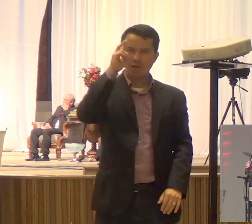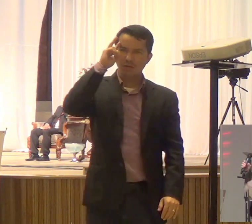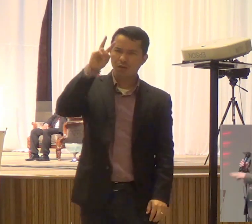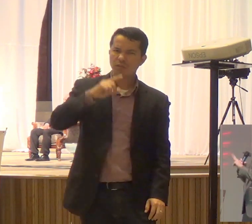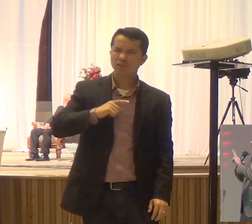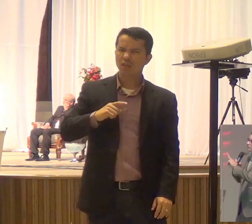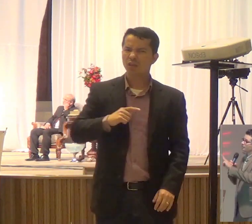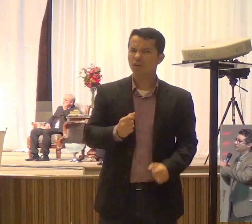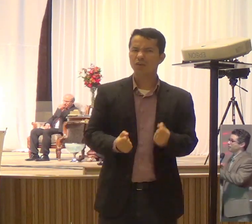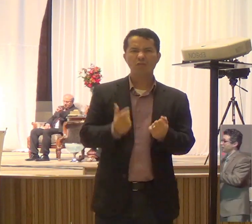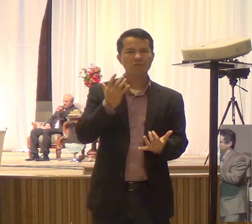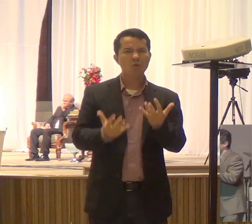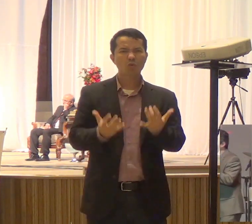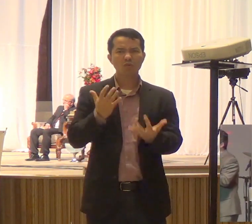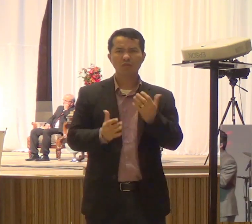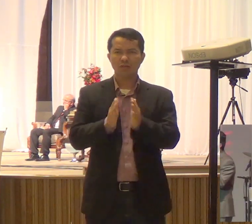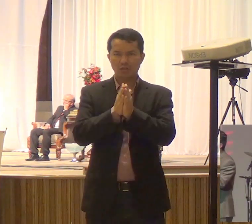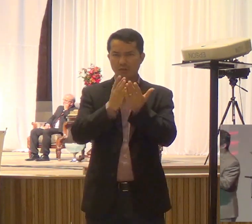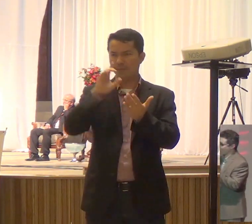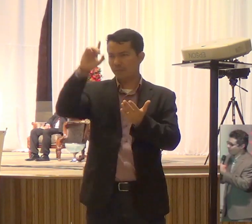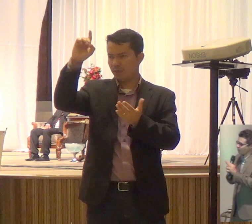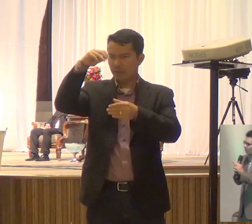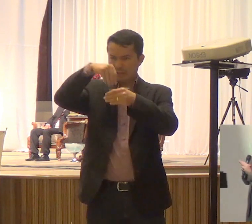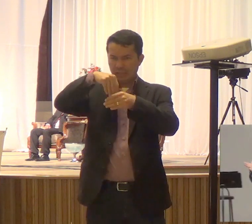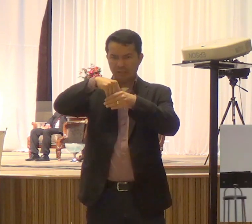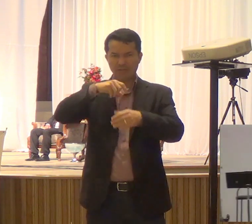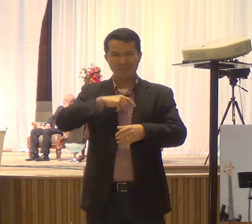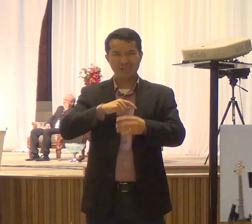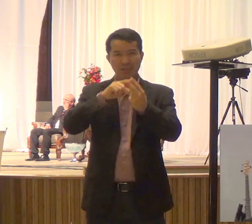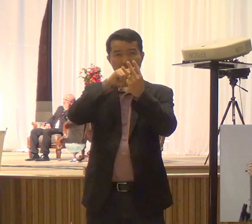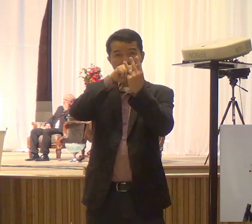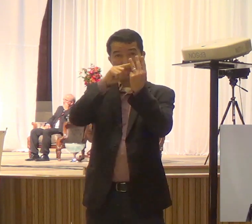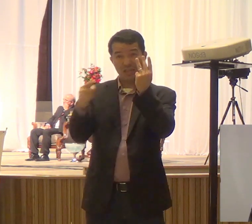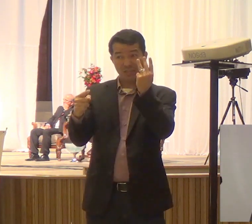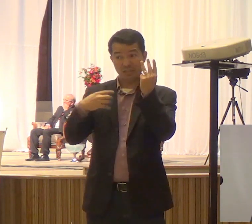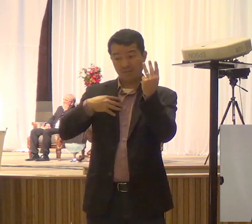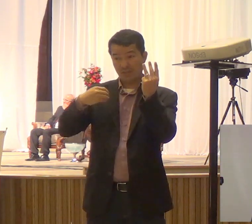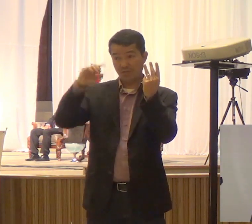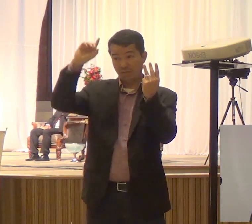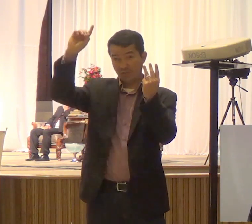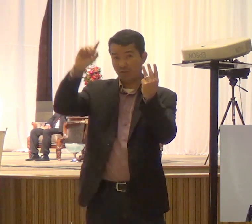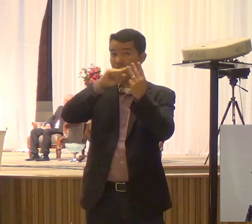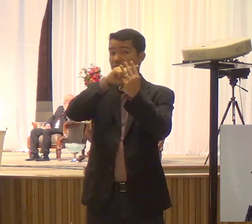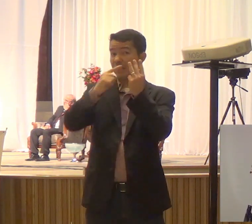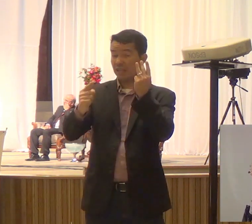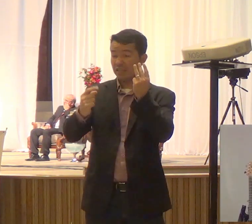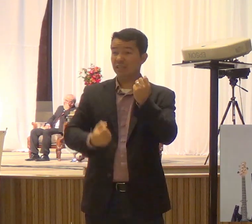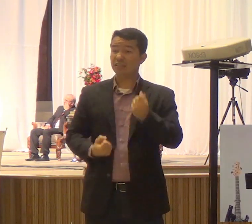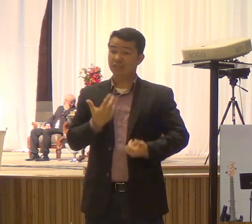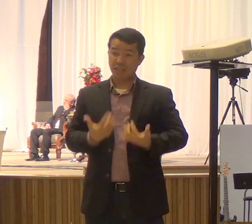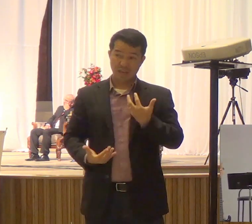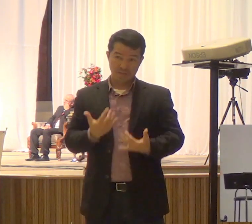Escrituras, em que 3 filhos de Deus, 3 servos do Senhor, Sadraque,